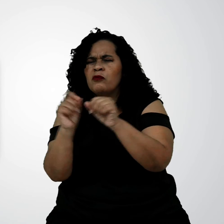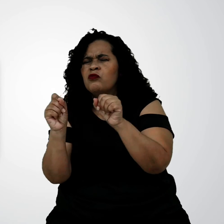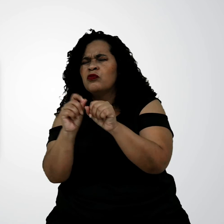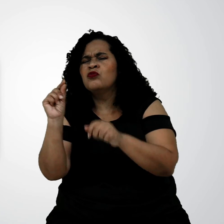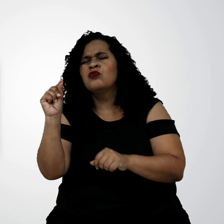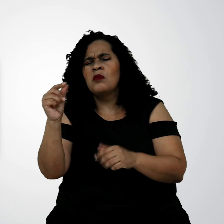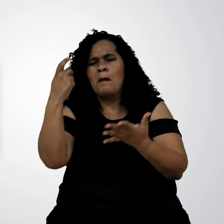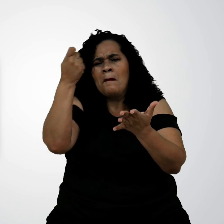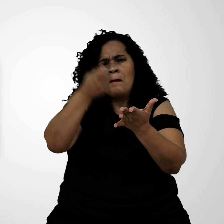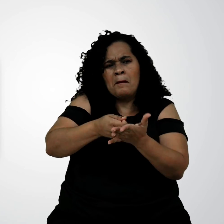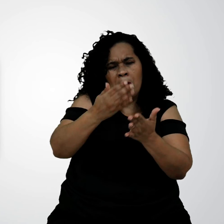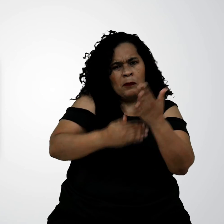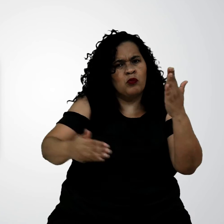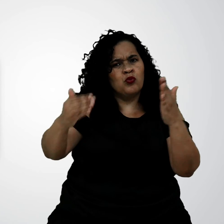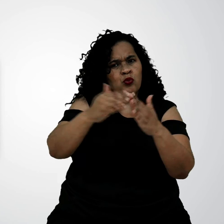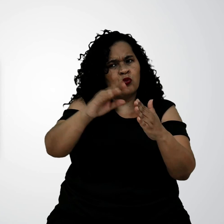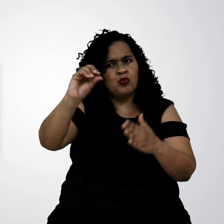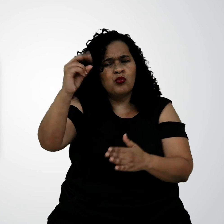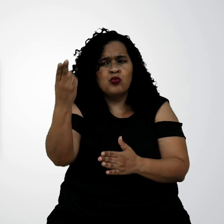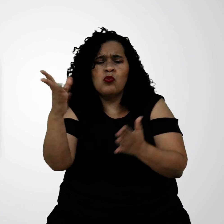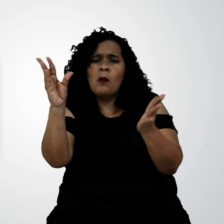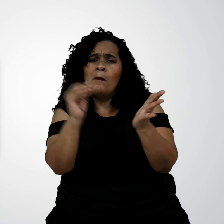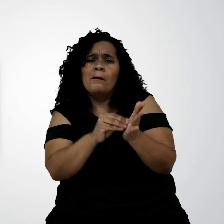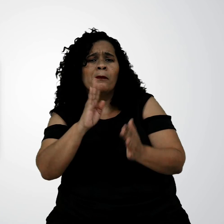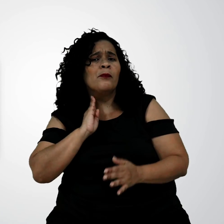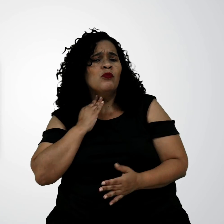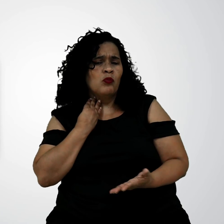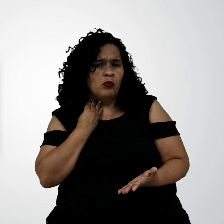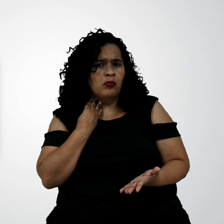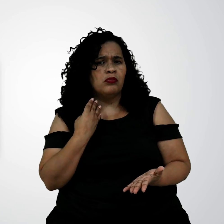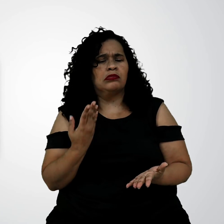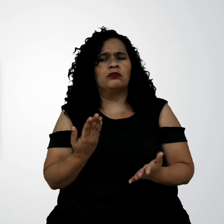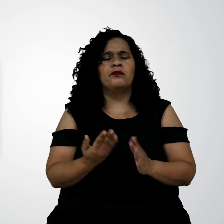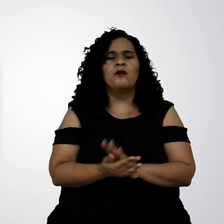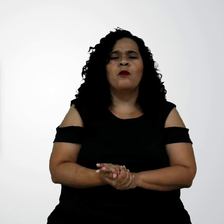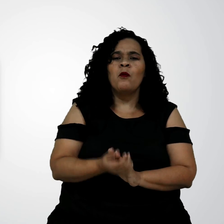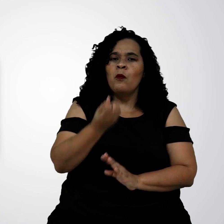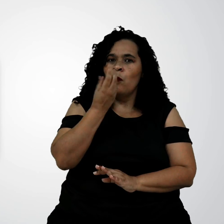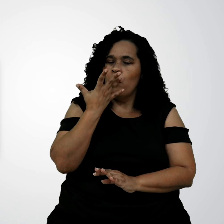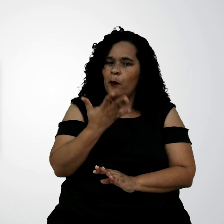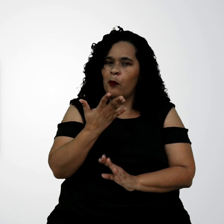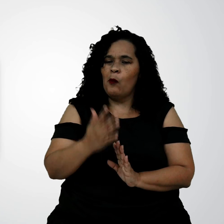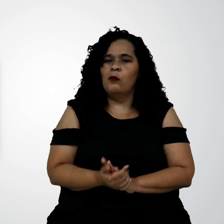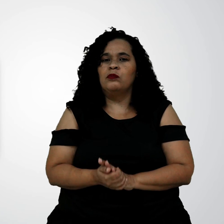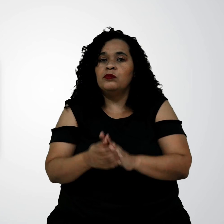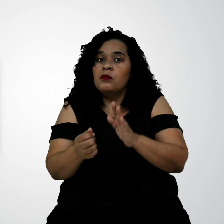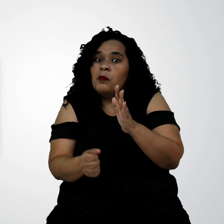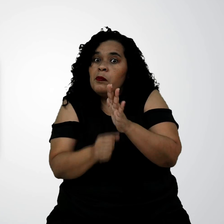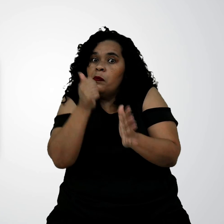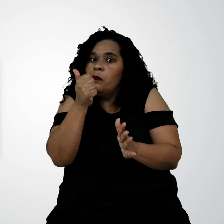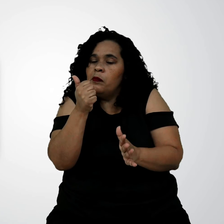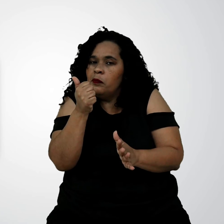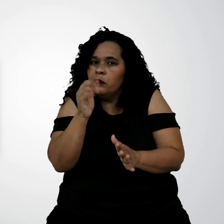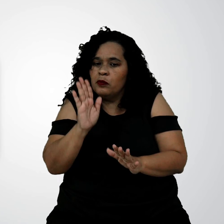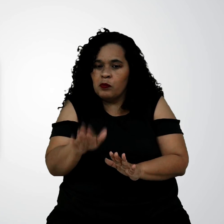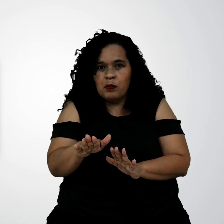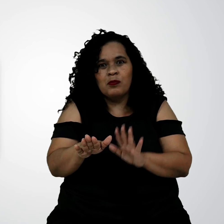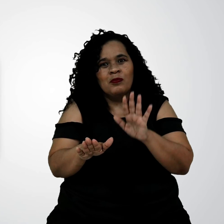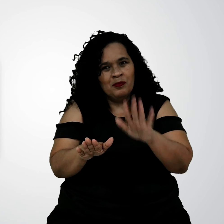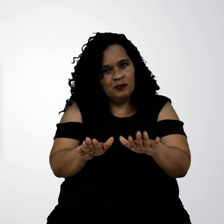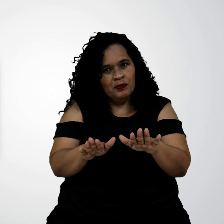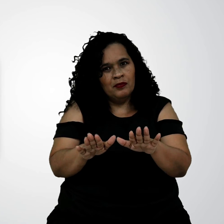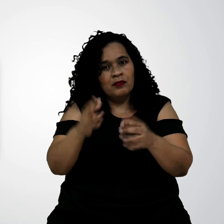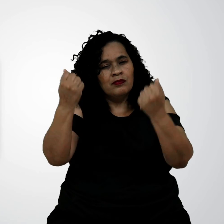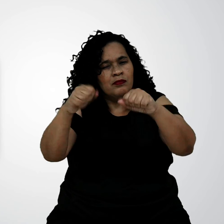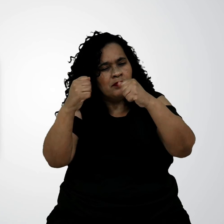ou invisto? O que eu faço, né? O primeiro passo para um endividado é realmente se equilibrar, é equilibrar